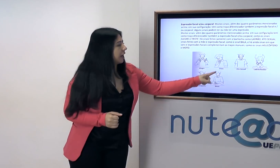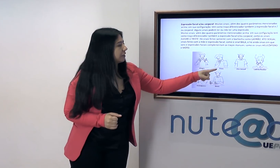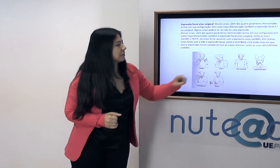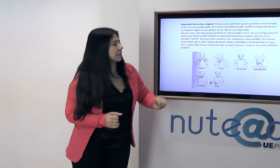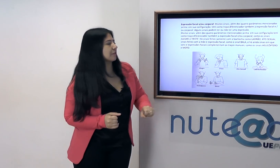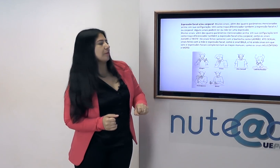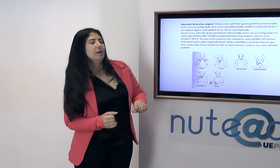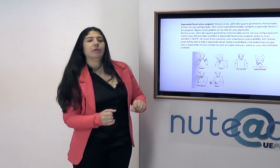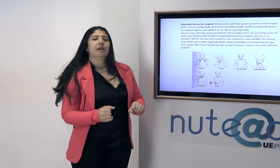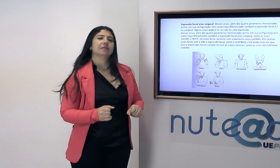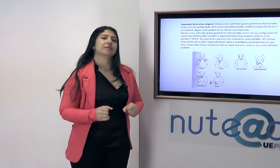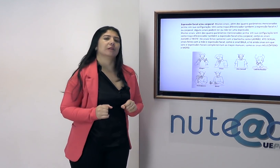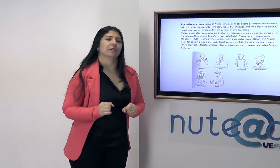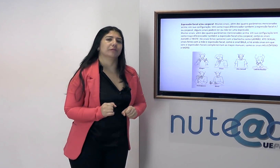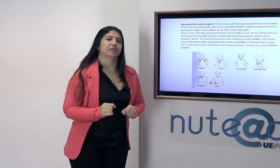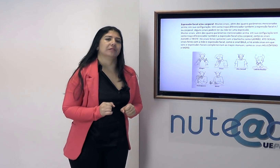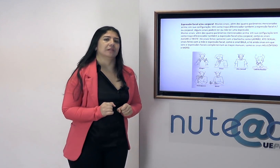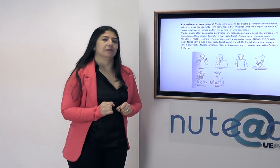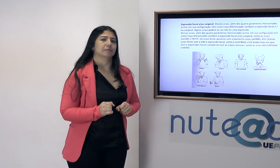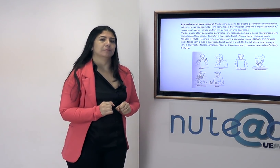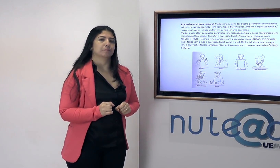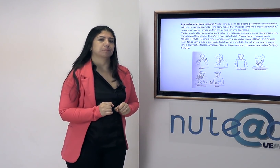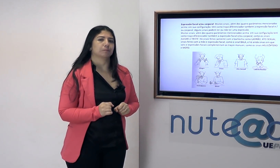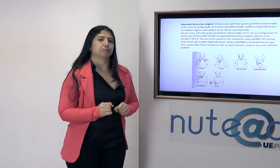Ato sexual, é esse sinal que eu vou fazer.